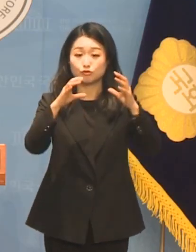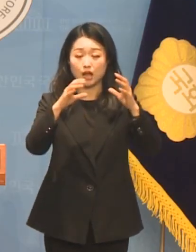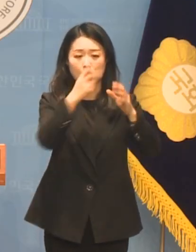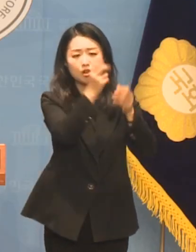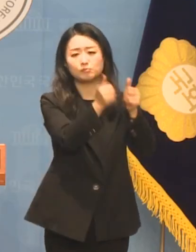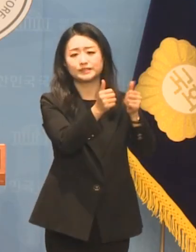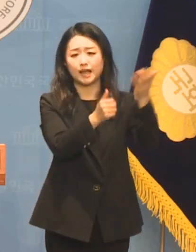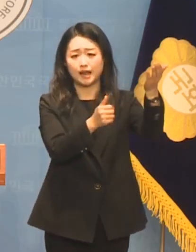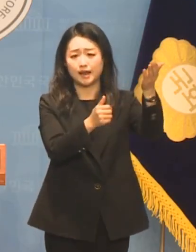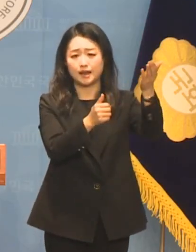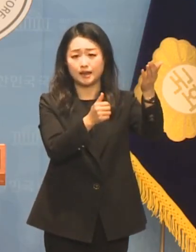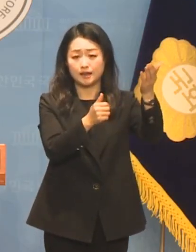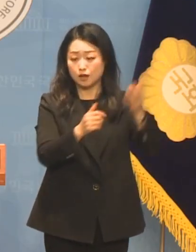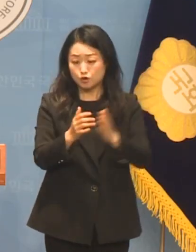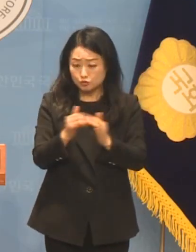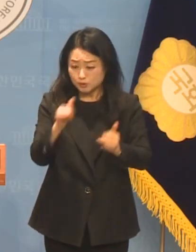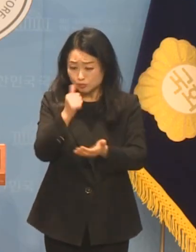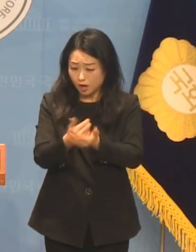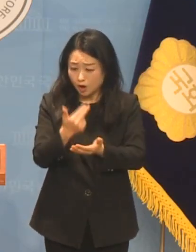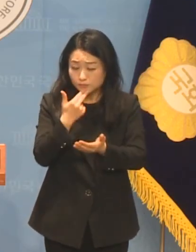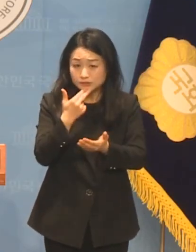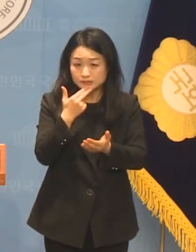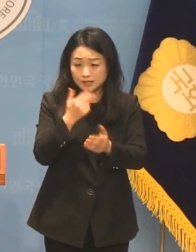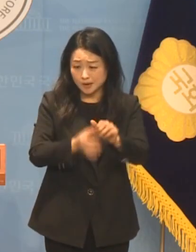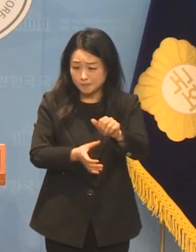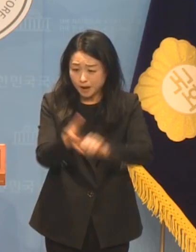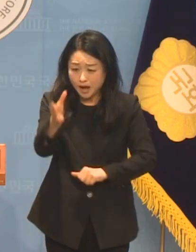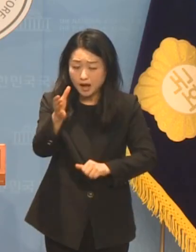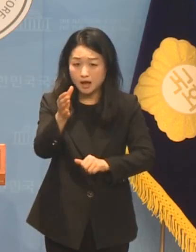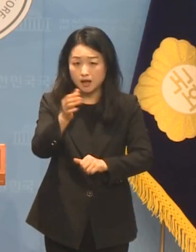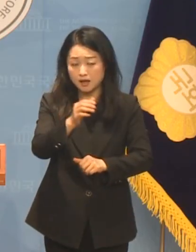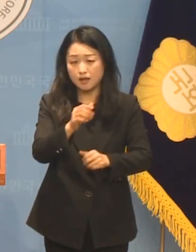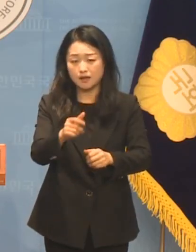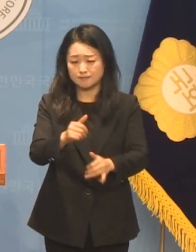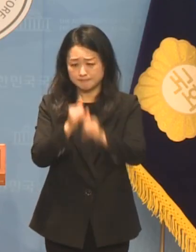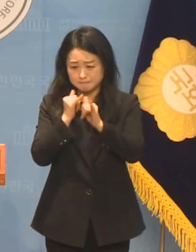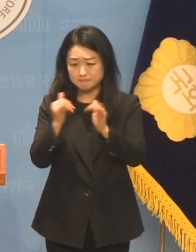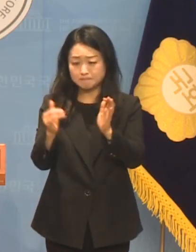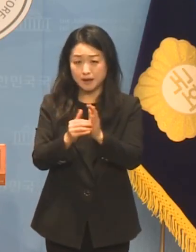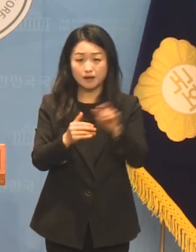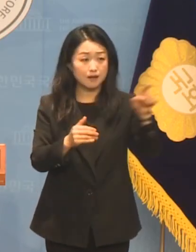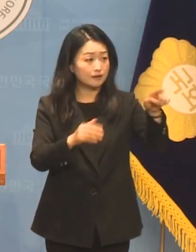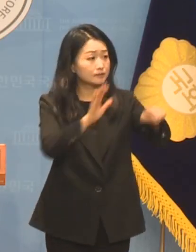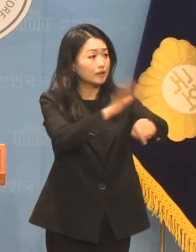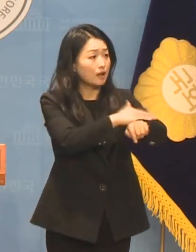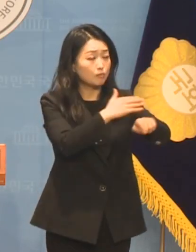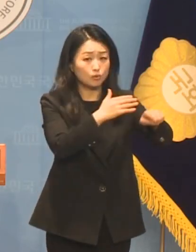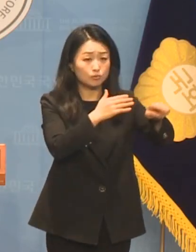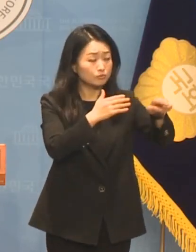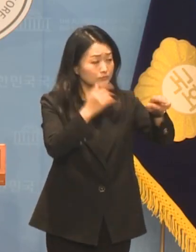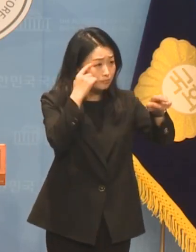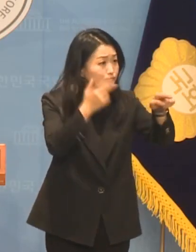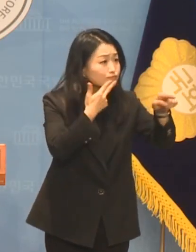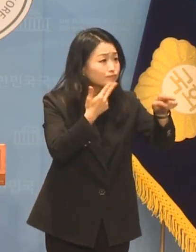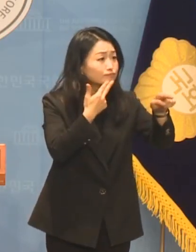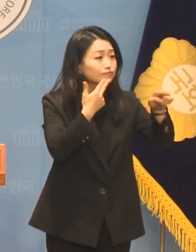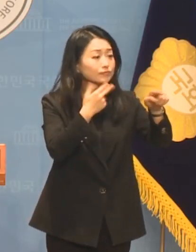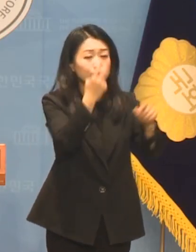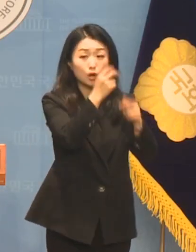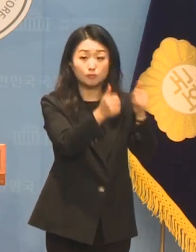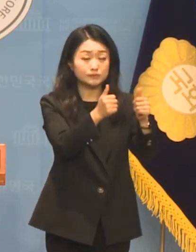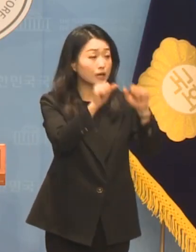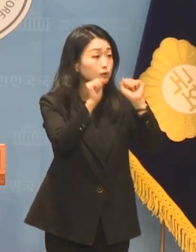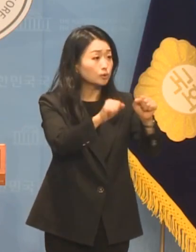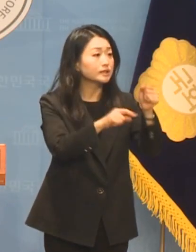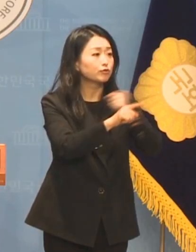국가기관인 검찰이 무고한 국민을 죽음으로 몰아넣고도 아무런 책임을 지지 않는다면 그 기관은 더 이상